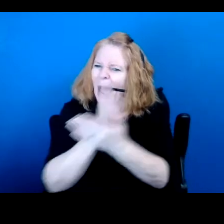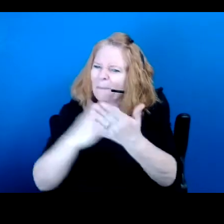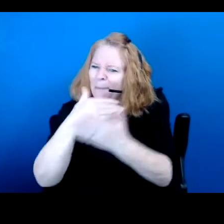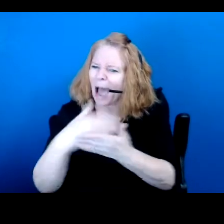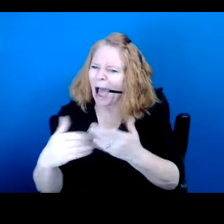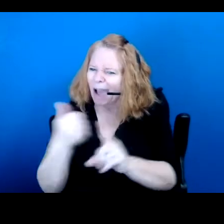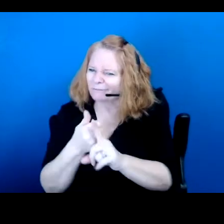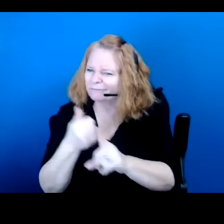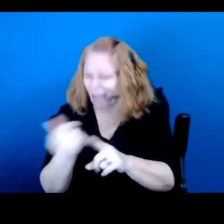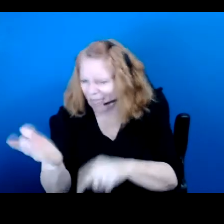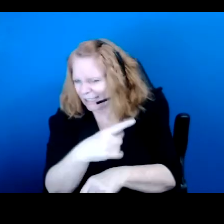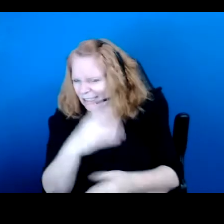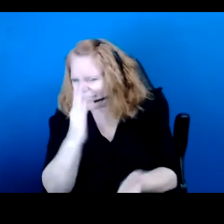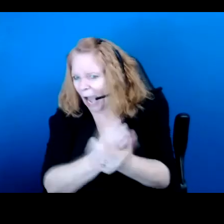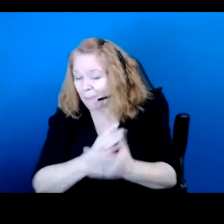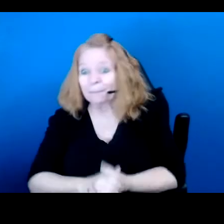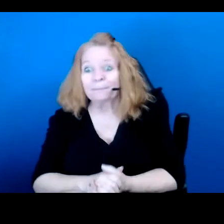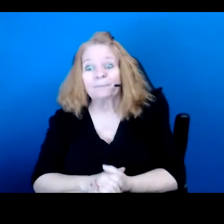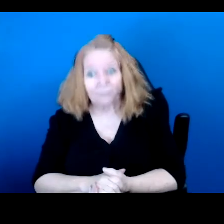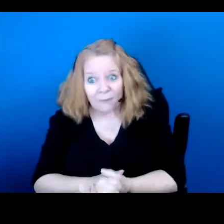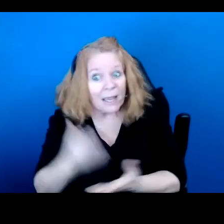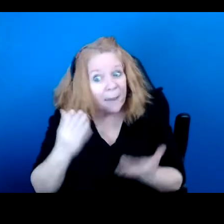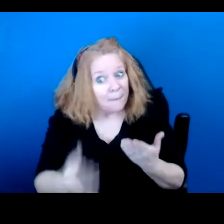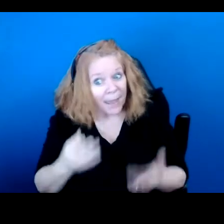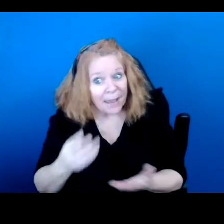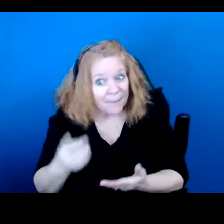así que vimos que había una tienda de país